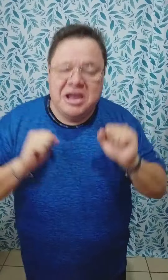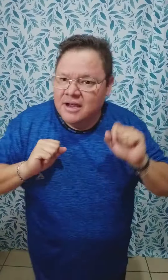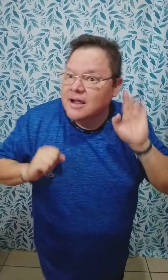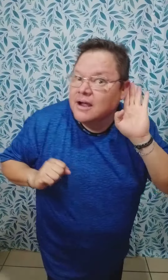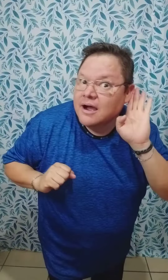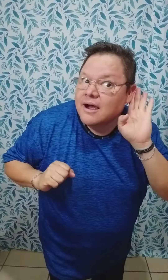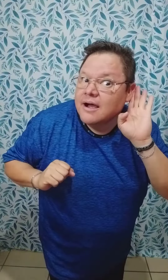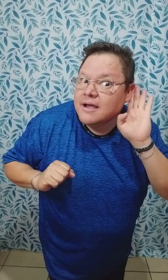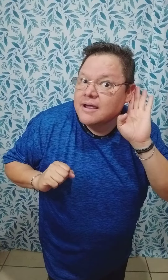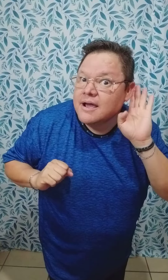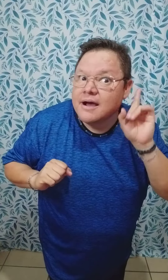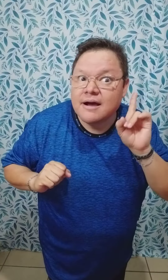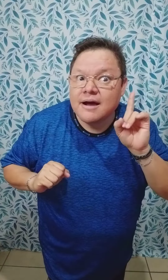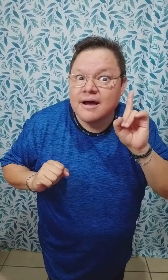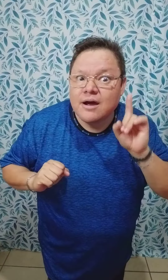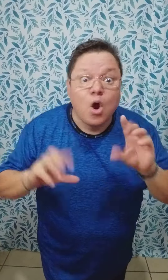En la granja había un perro.